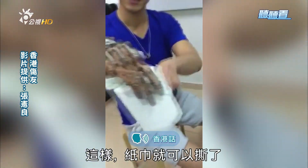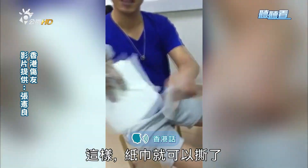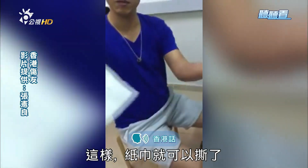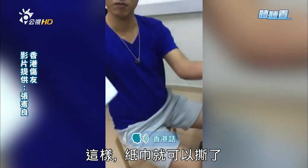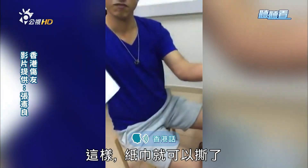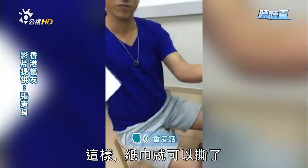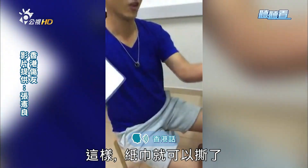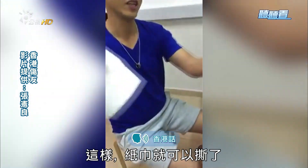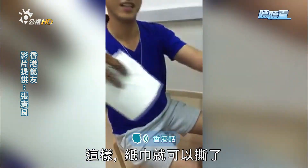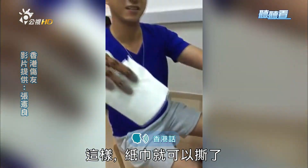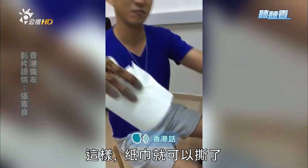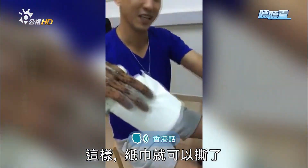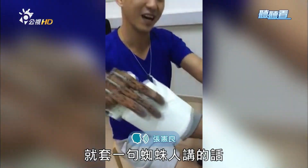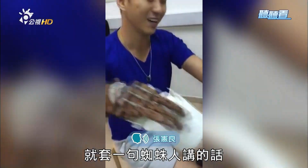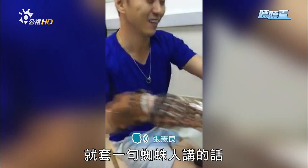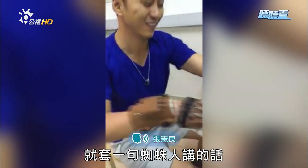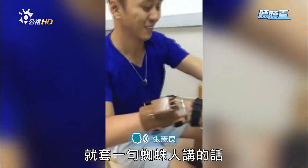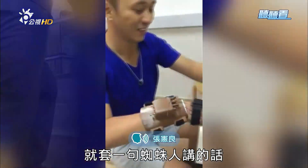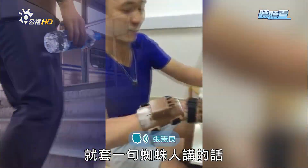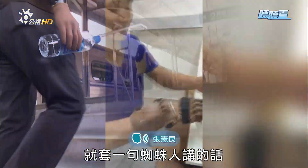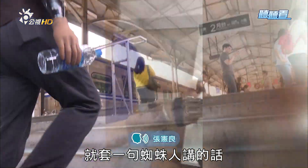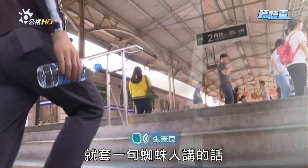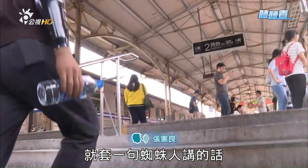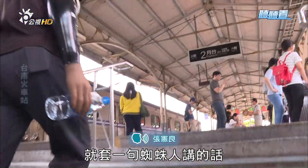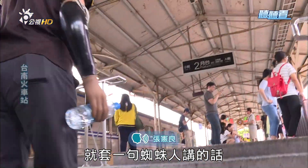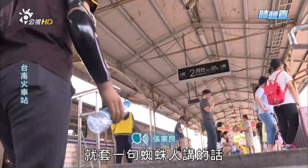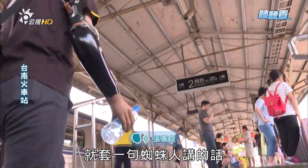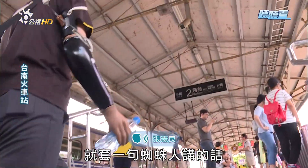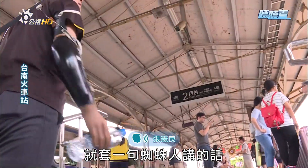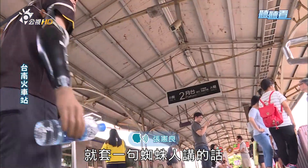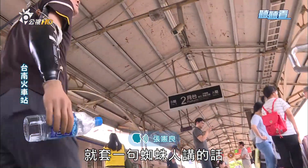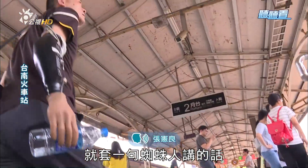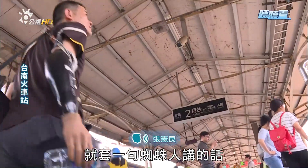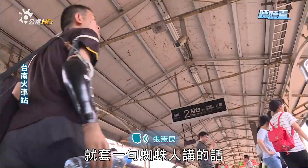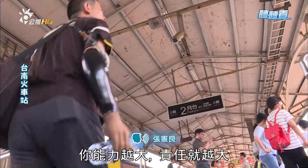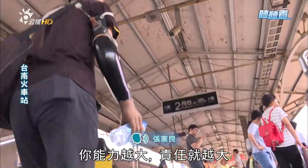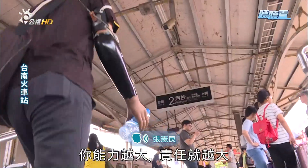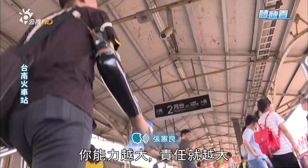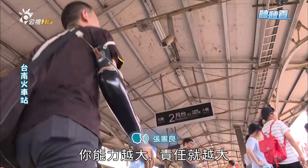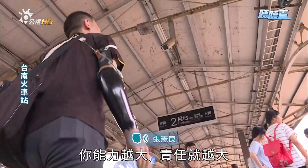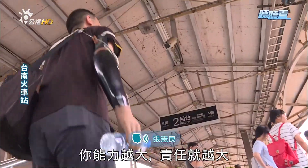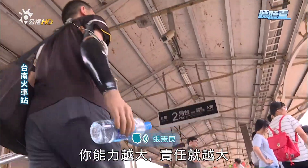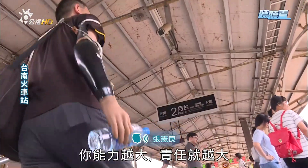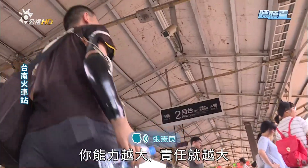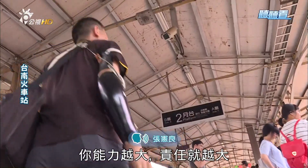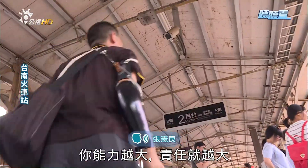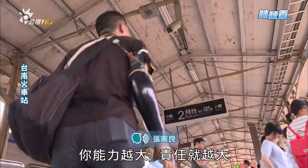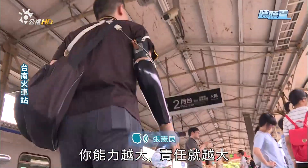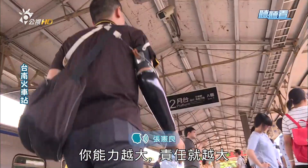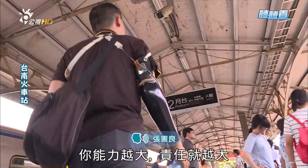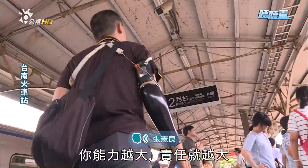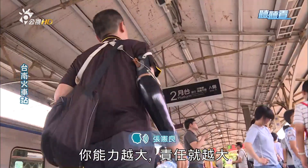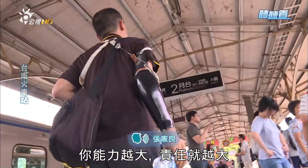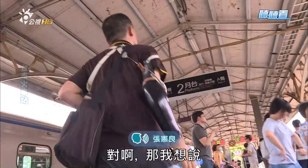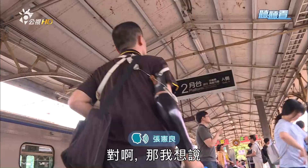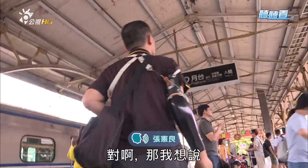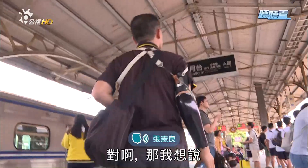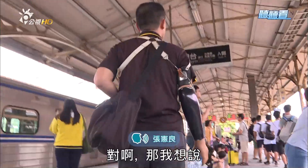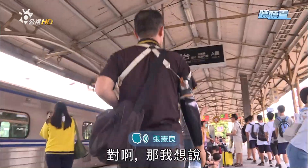就可以 就套一句蜘蛛人讲的话嘛，你能力越大责任就越大。对，那我想